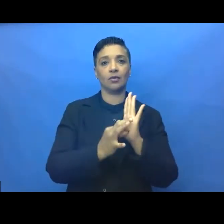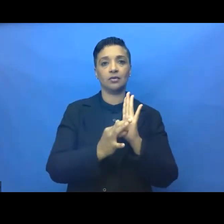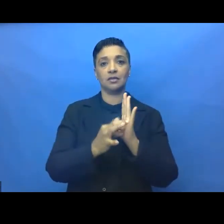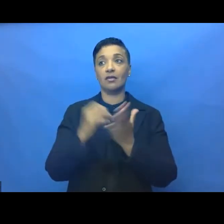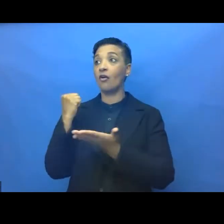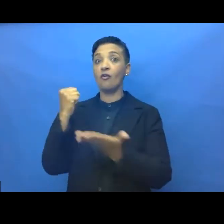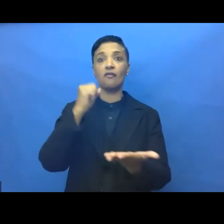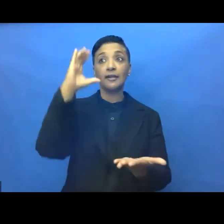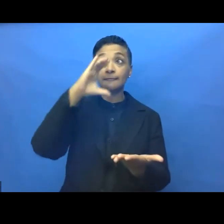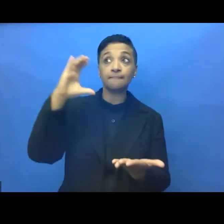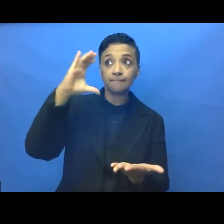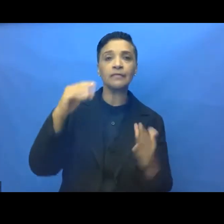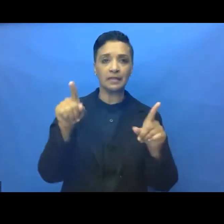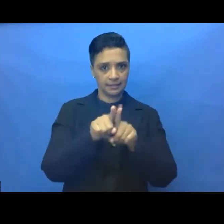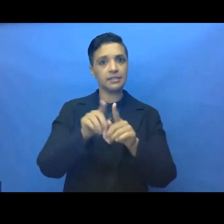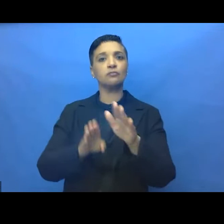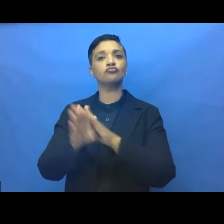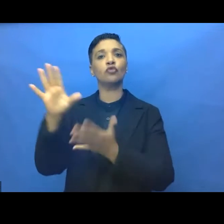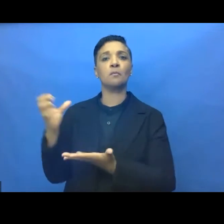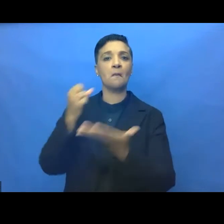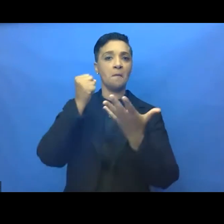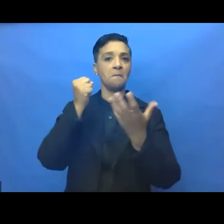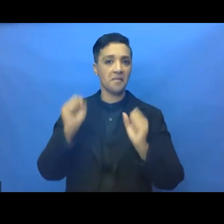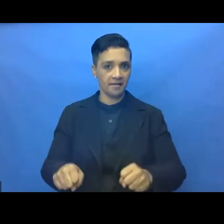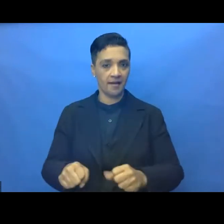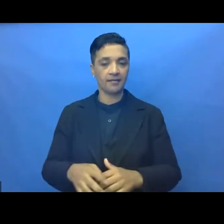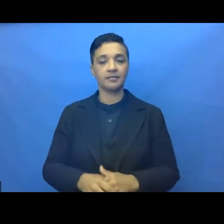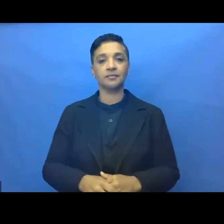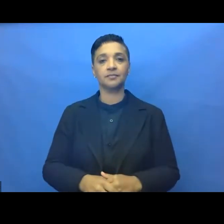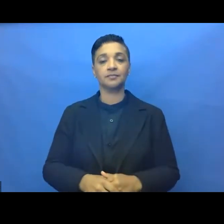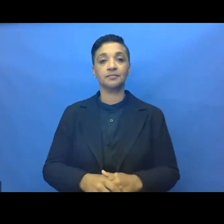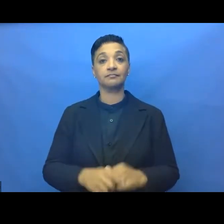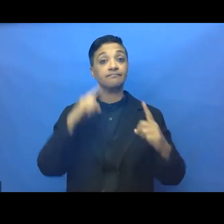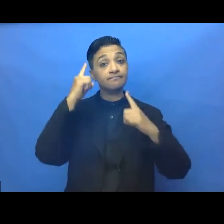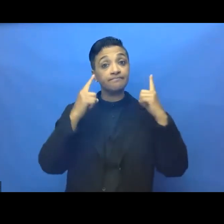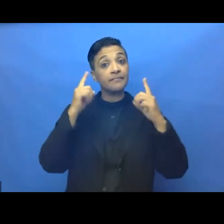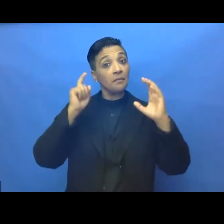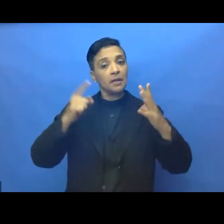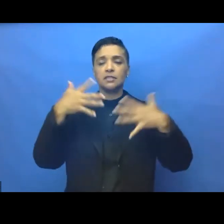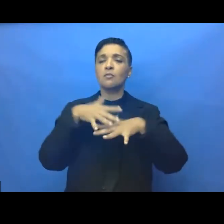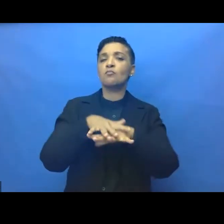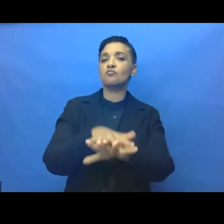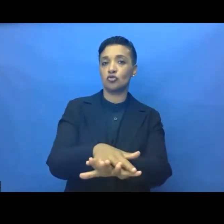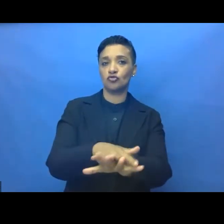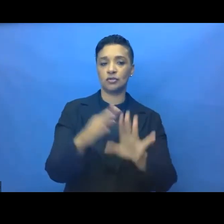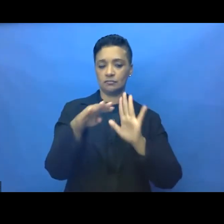politique liée au climat et l'évaluation des politiques. Que les